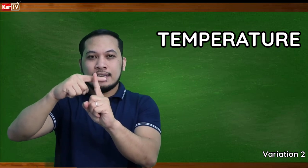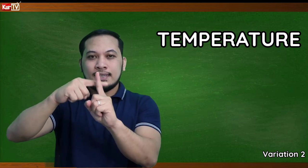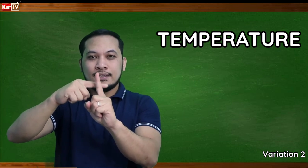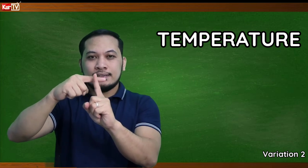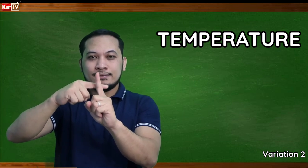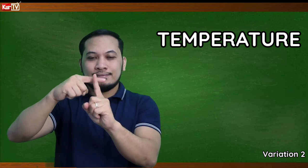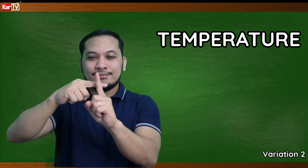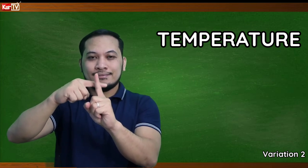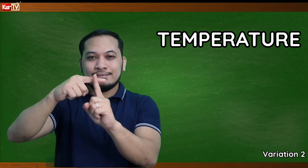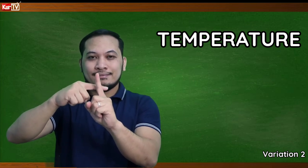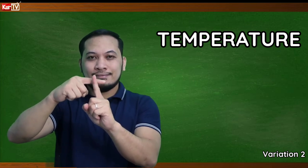Ayan.